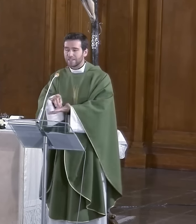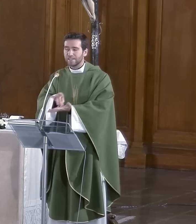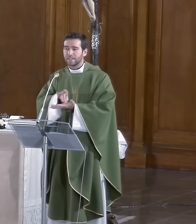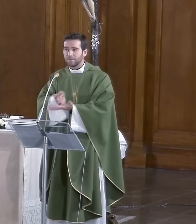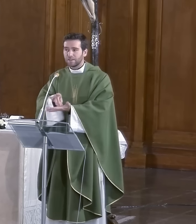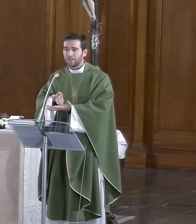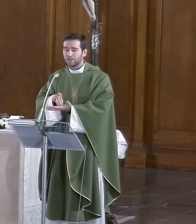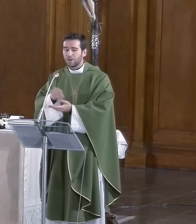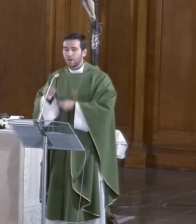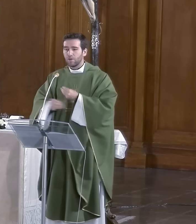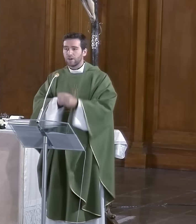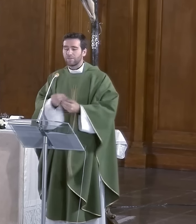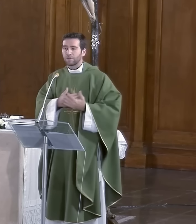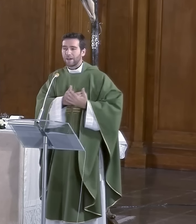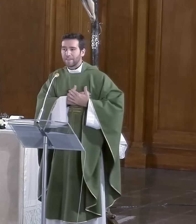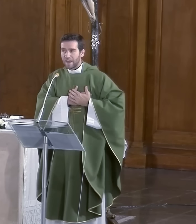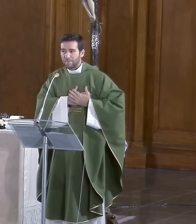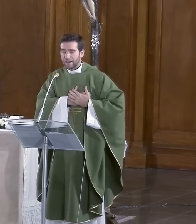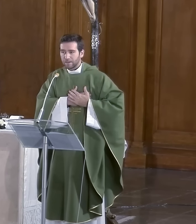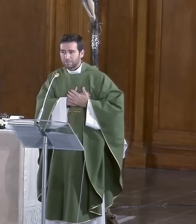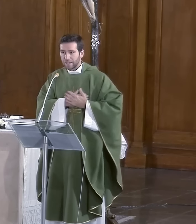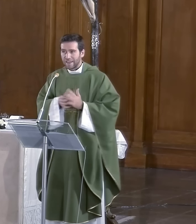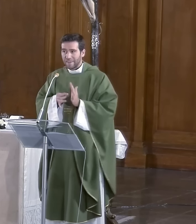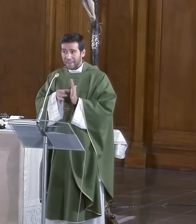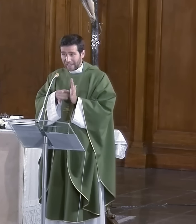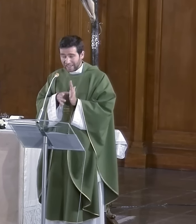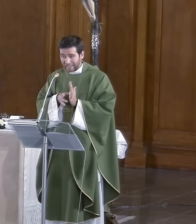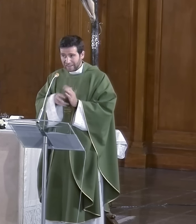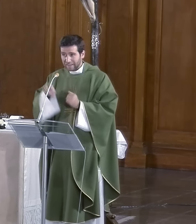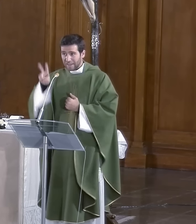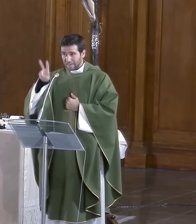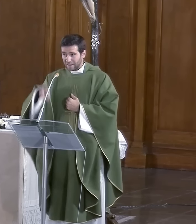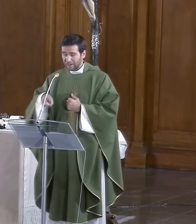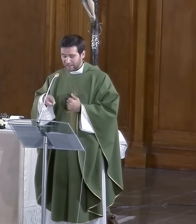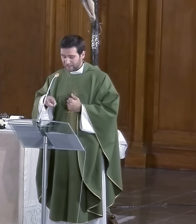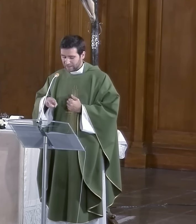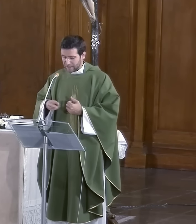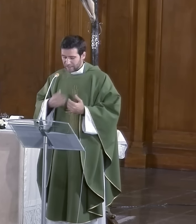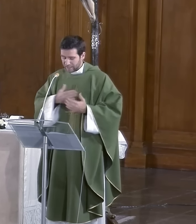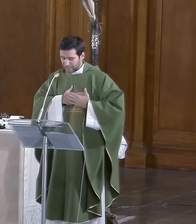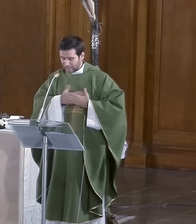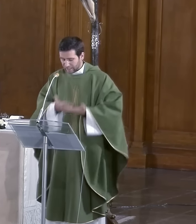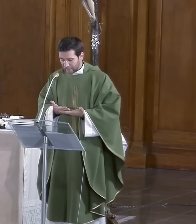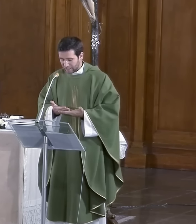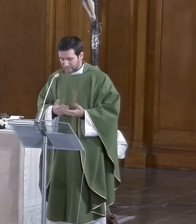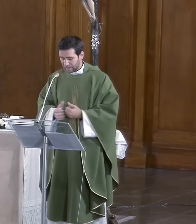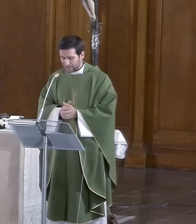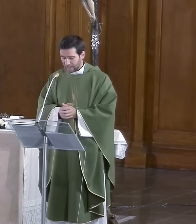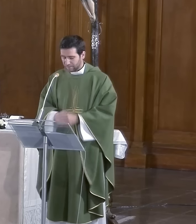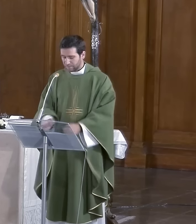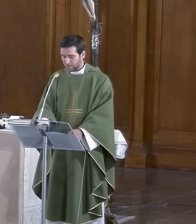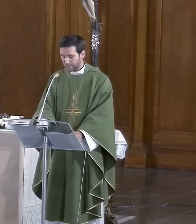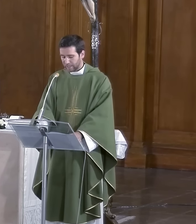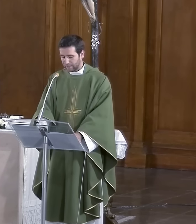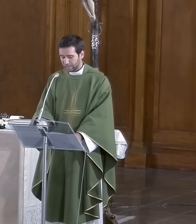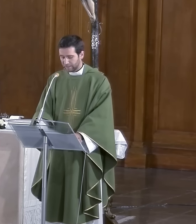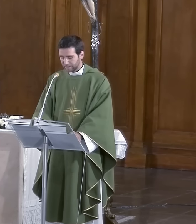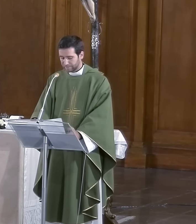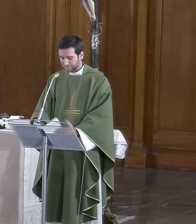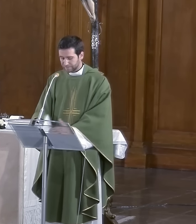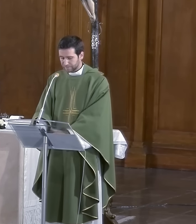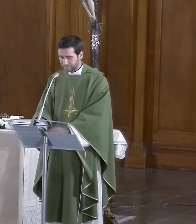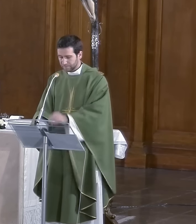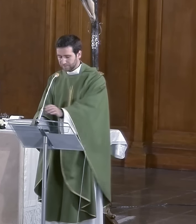través del servicio una forma de amar de calidad, de verdad y sincera,